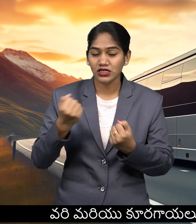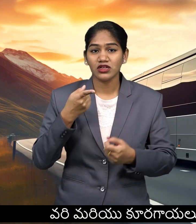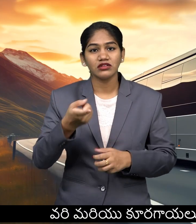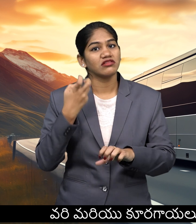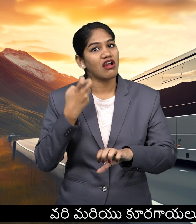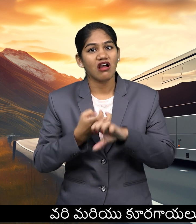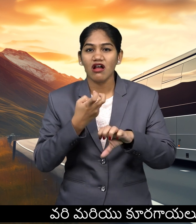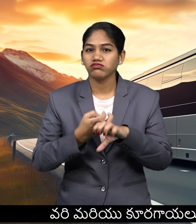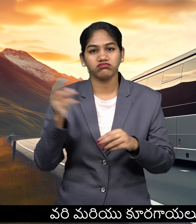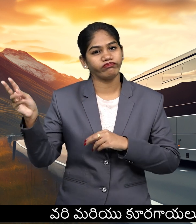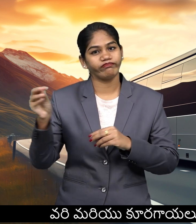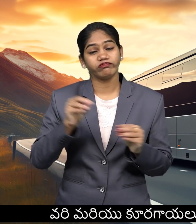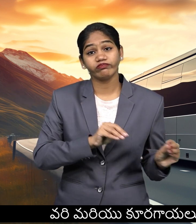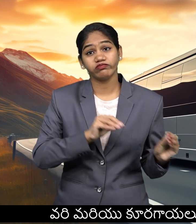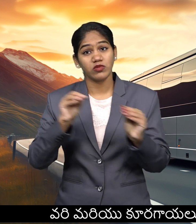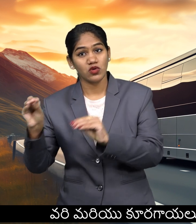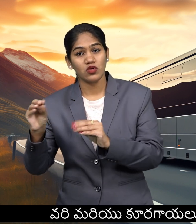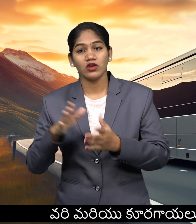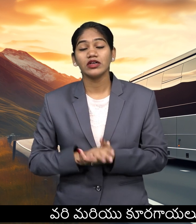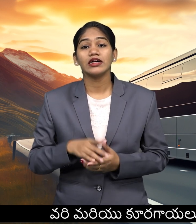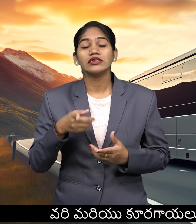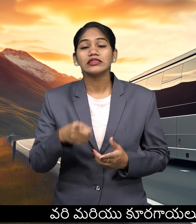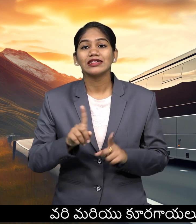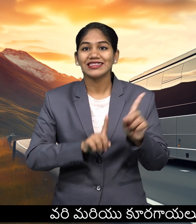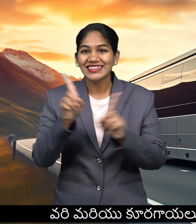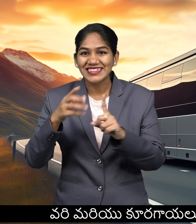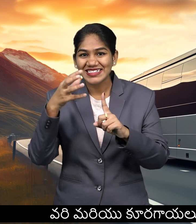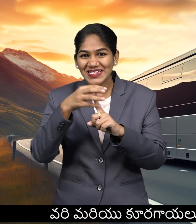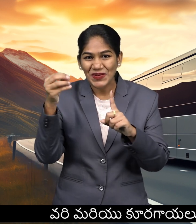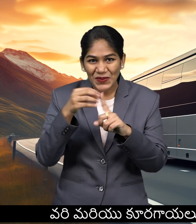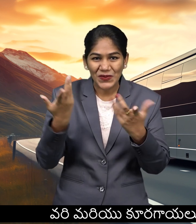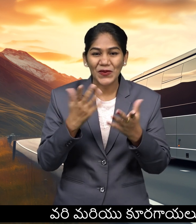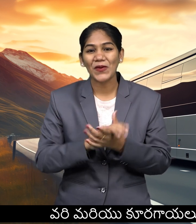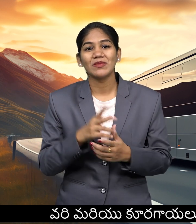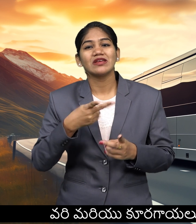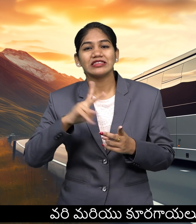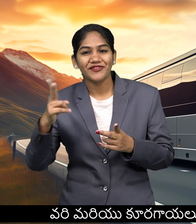వరి మరియు కూరగాయలు వంటి పంటలను తరలించడం కష్టం.